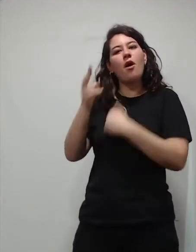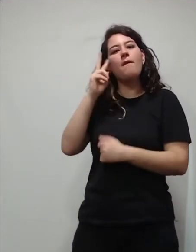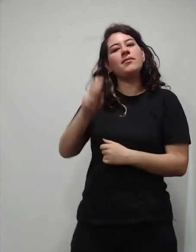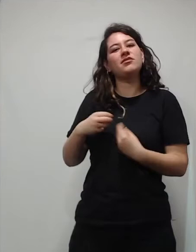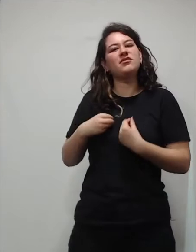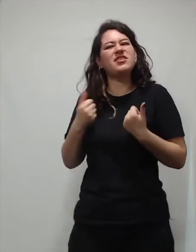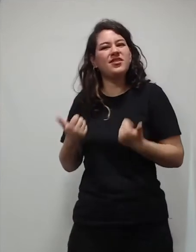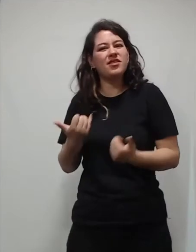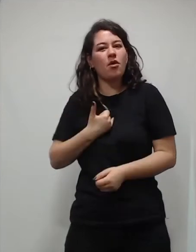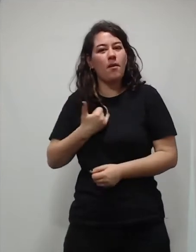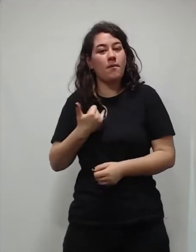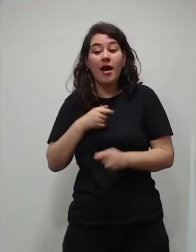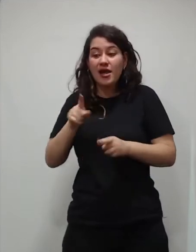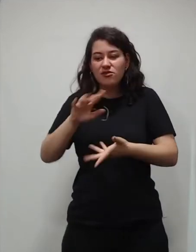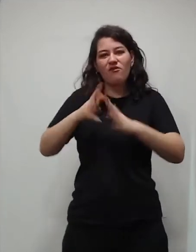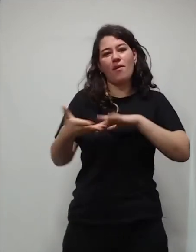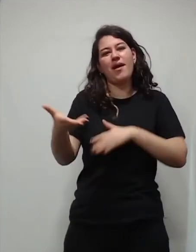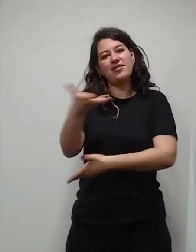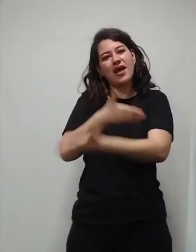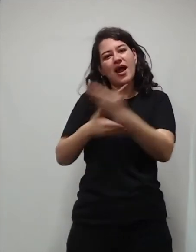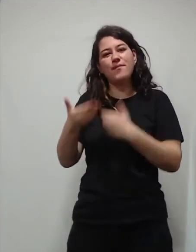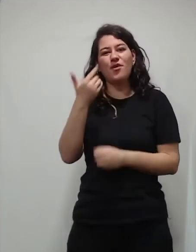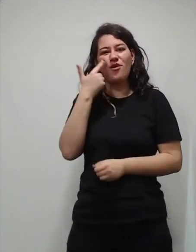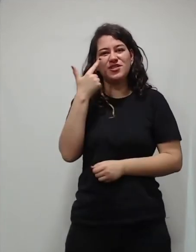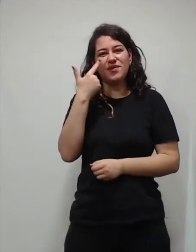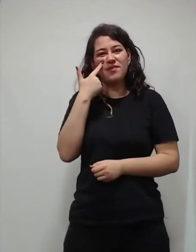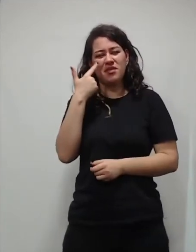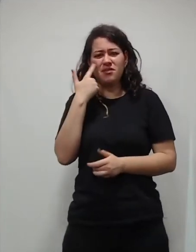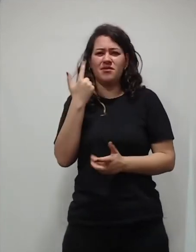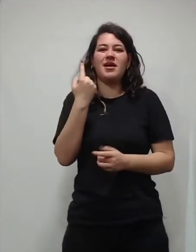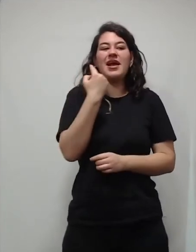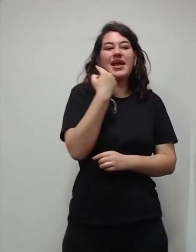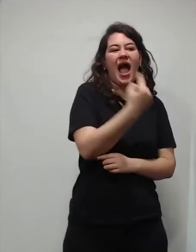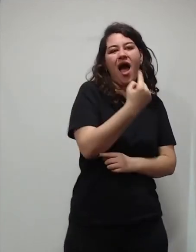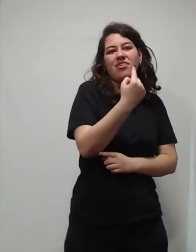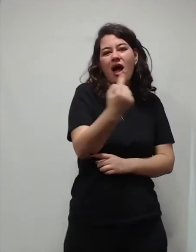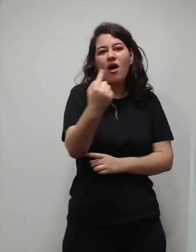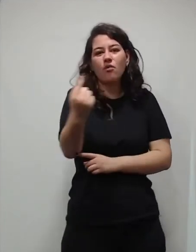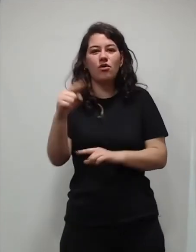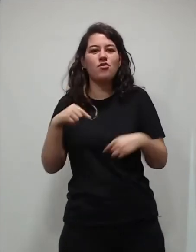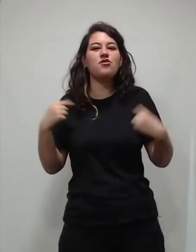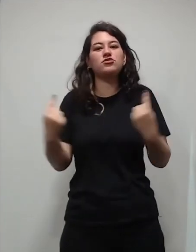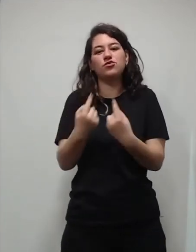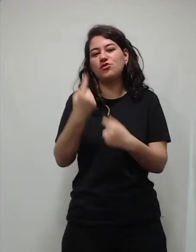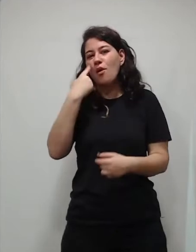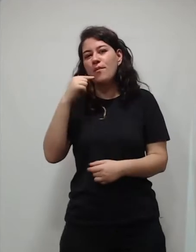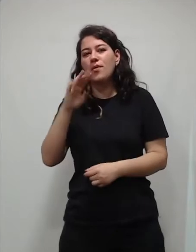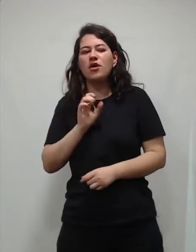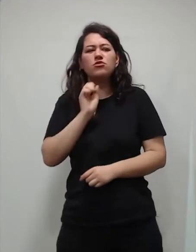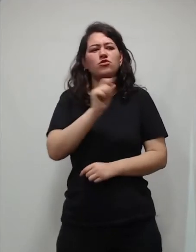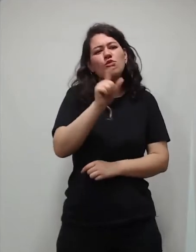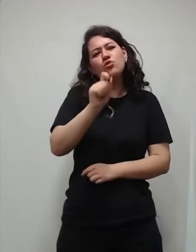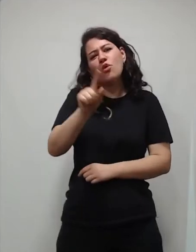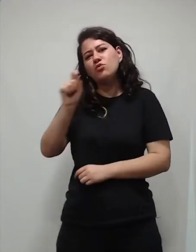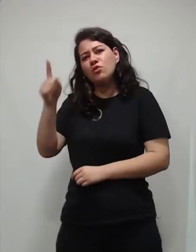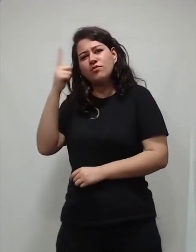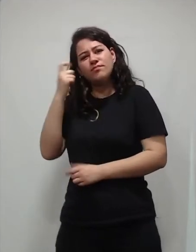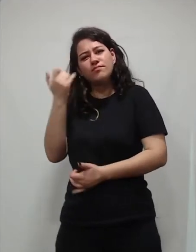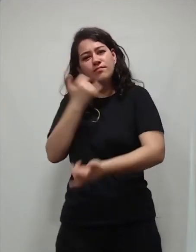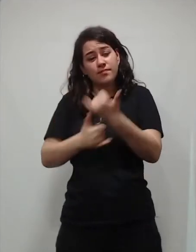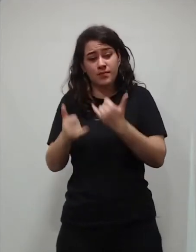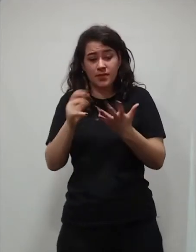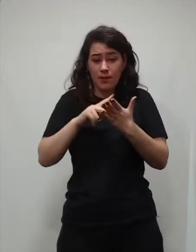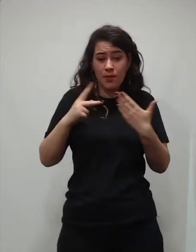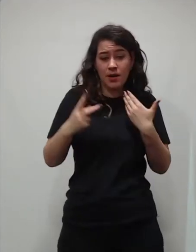los tantos. Y así con cada uno de nosotros y nosotras. La política pública nace